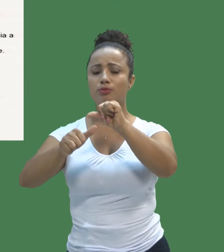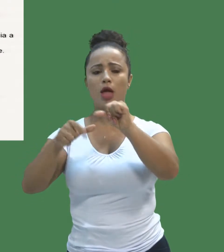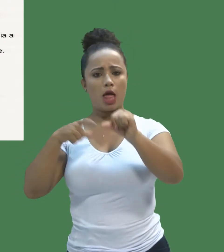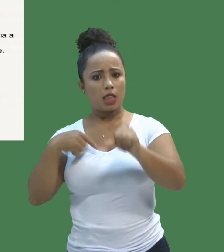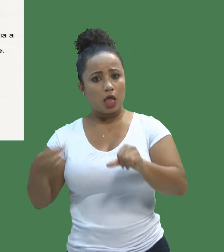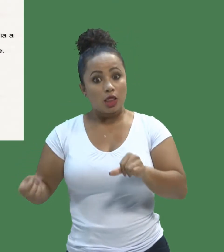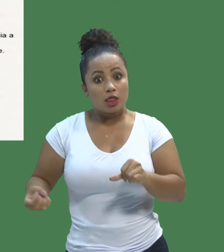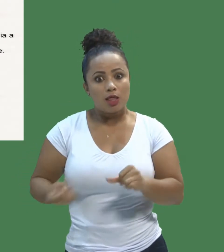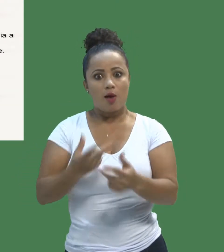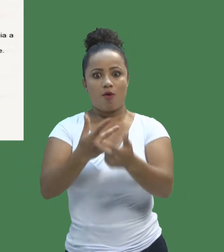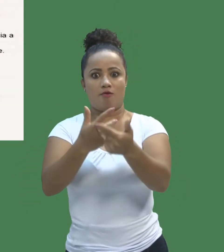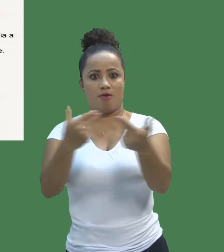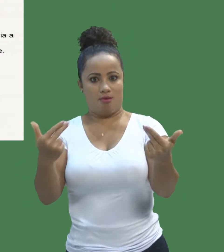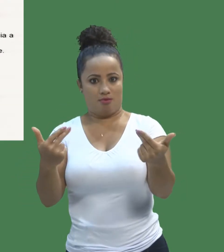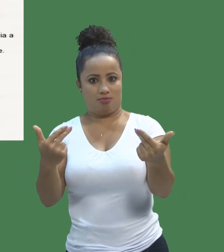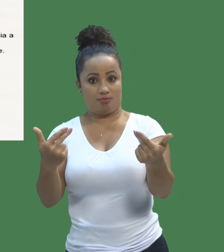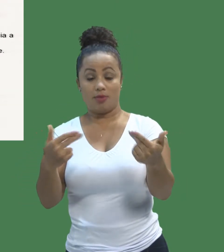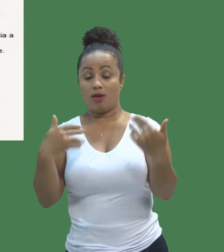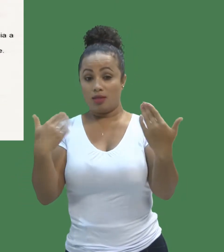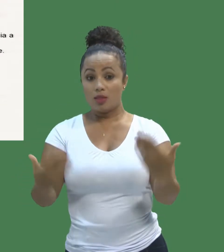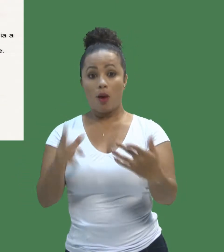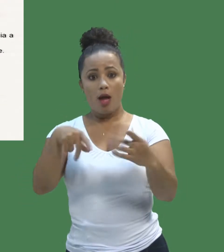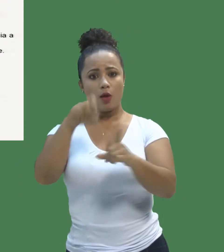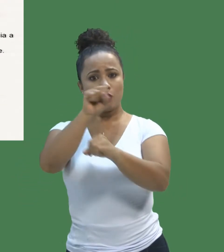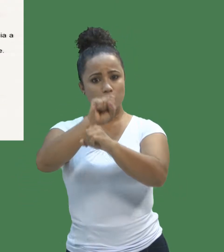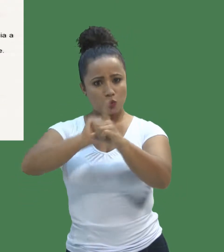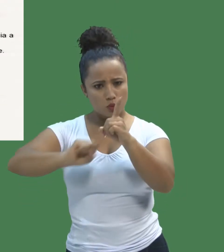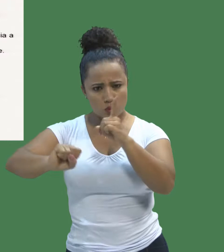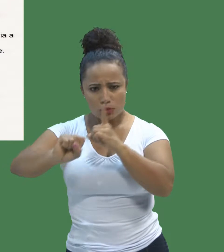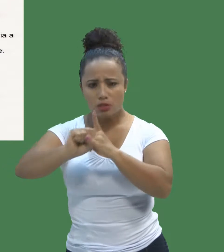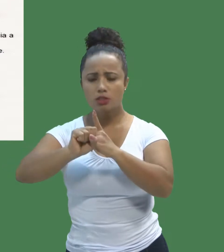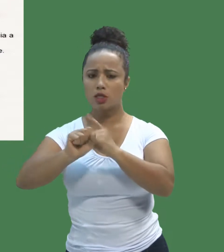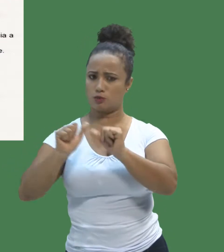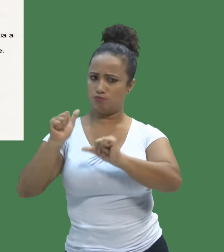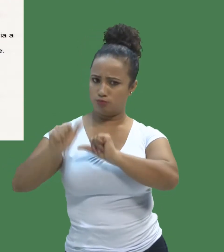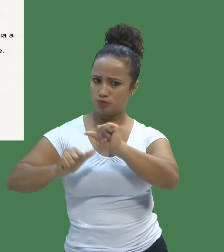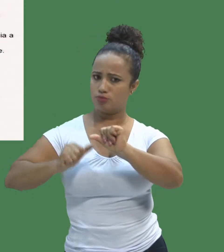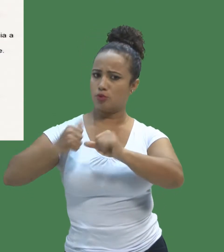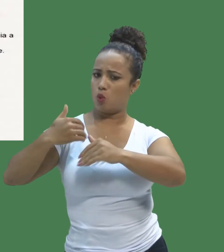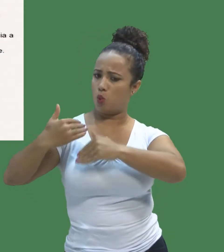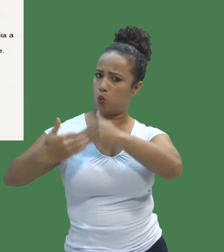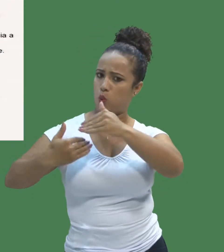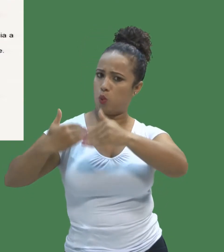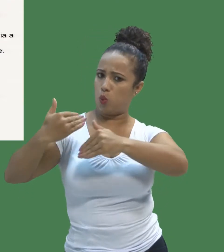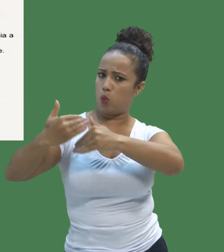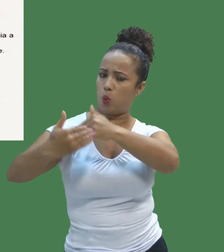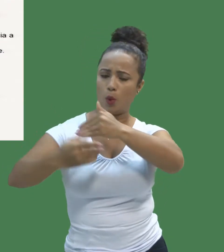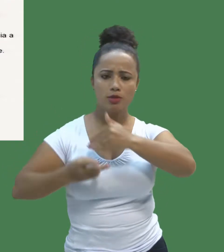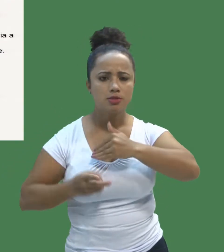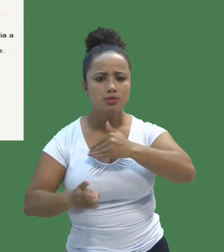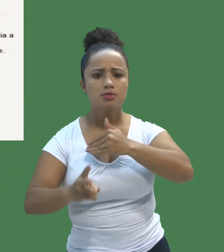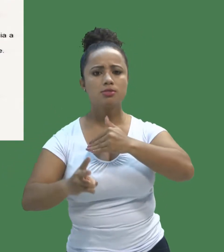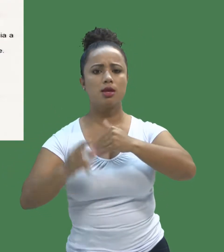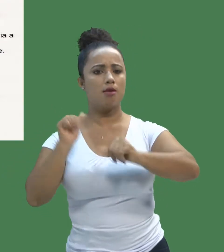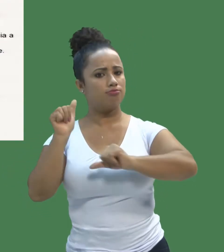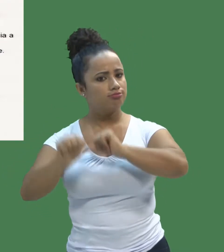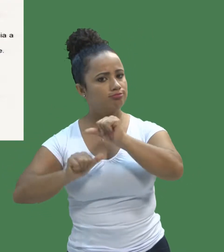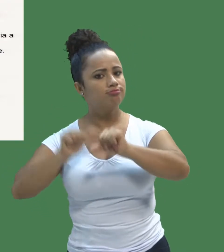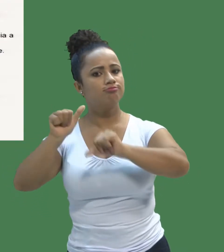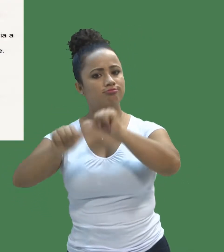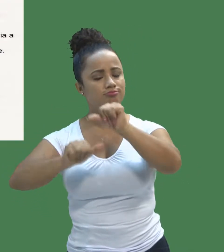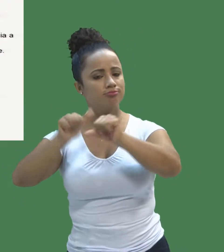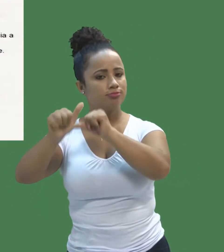fenômenos. Ou seja, uma sociedade dinâmica em processos contínuos de